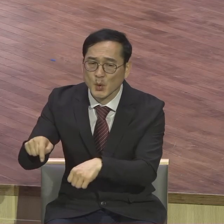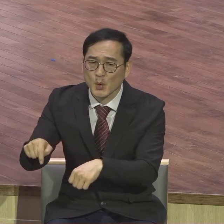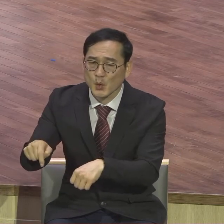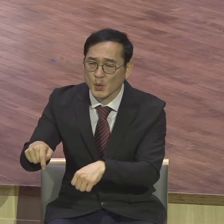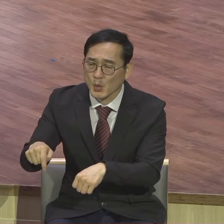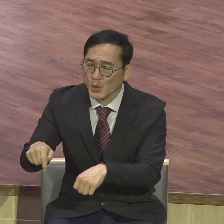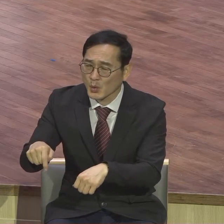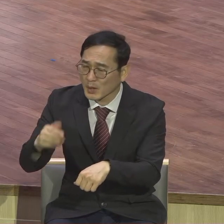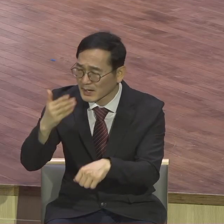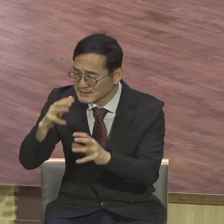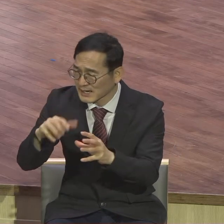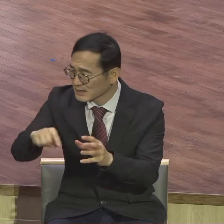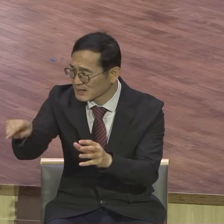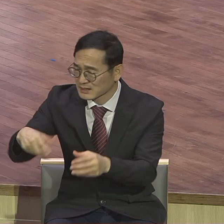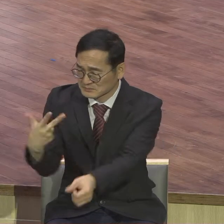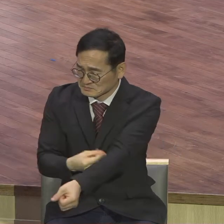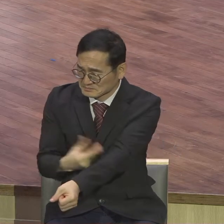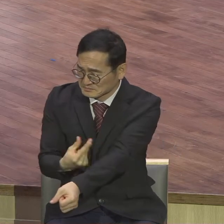접종률을 위해서